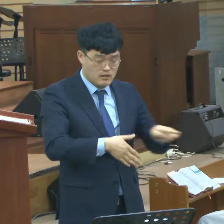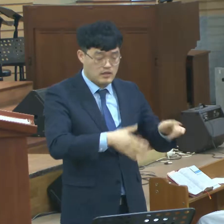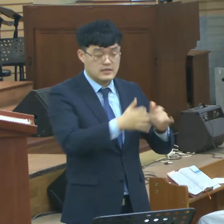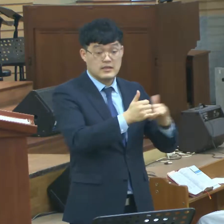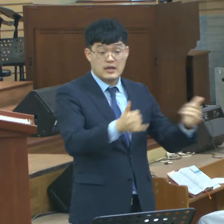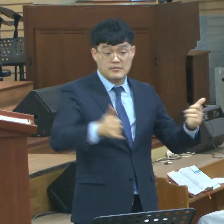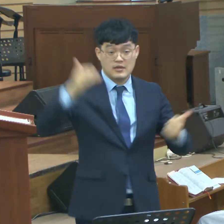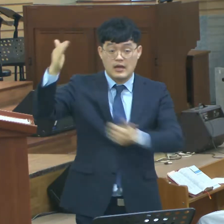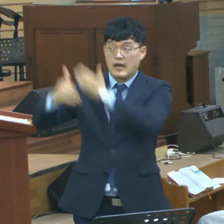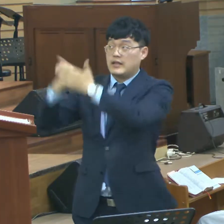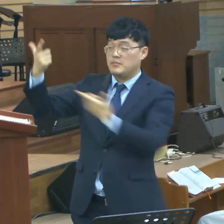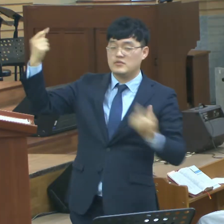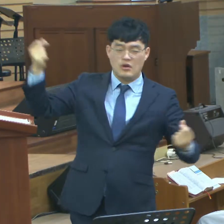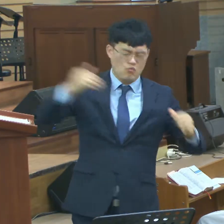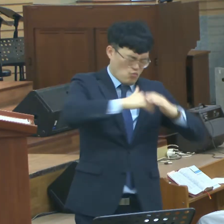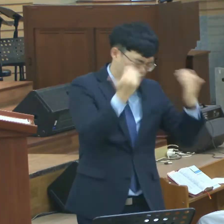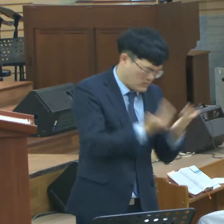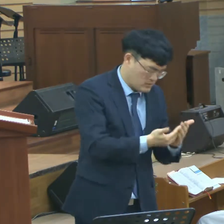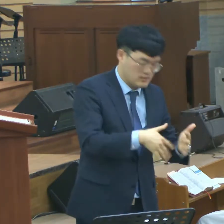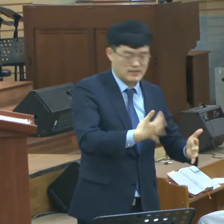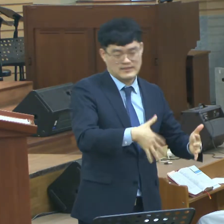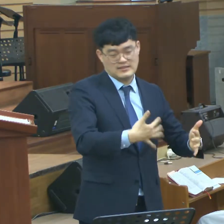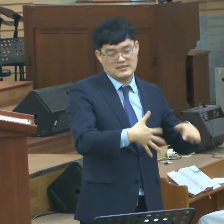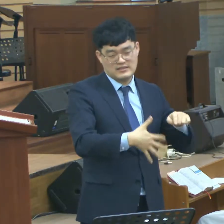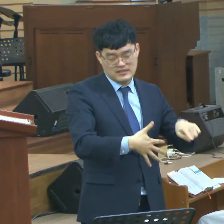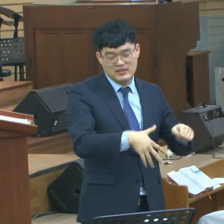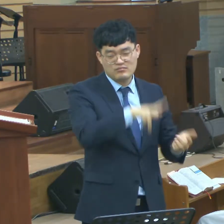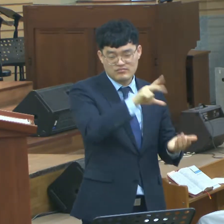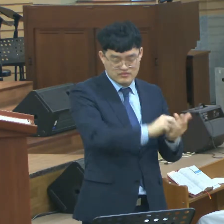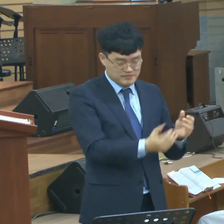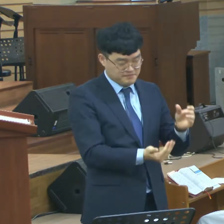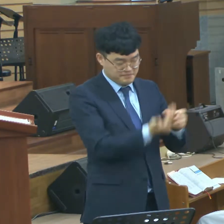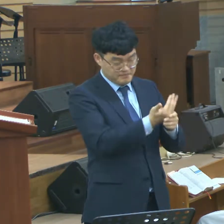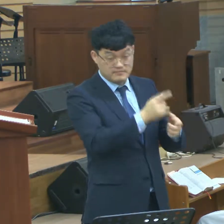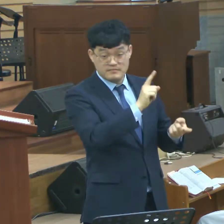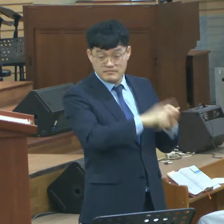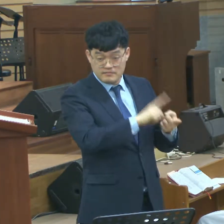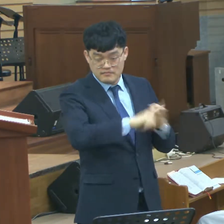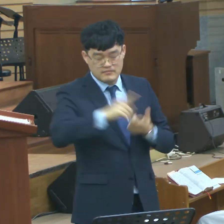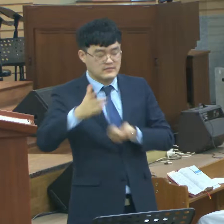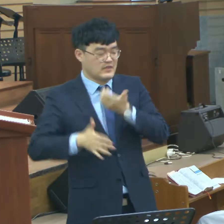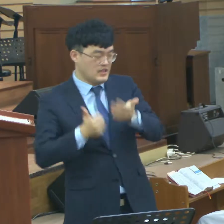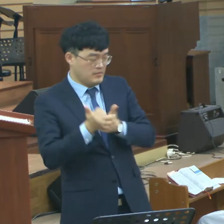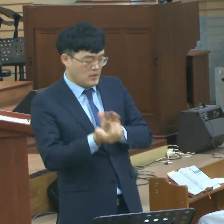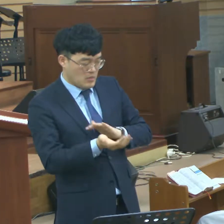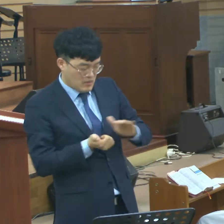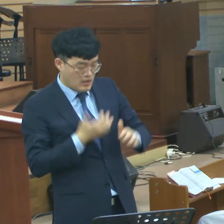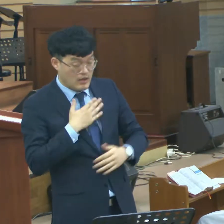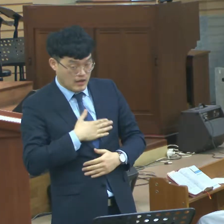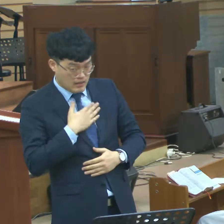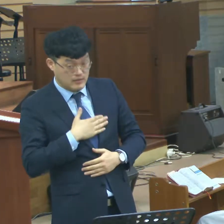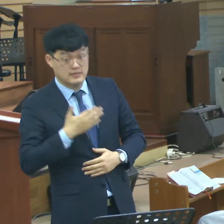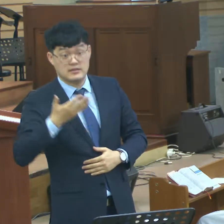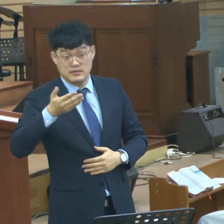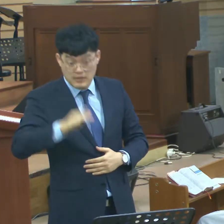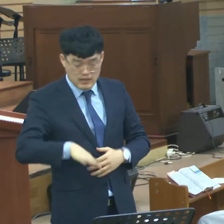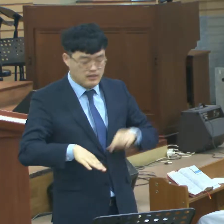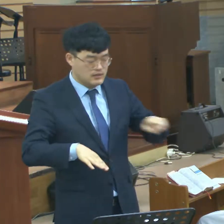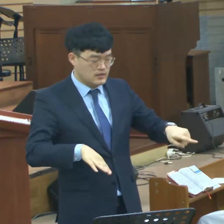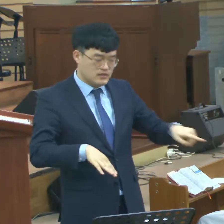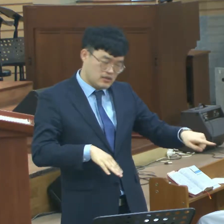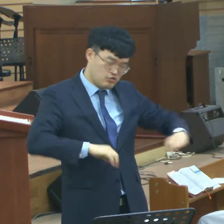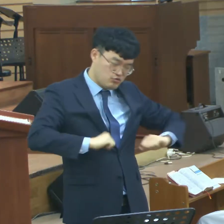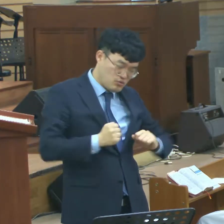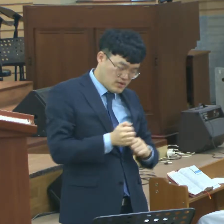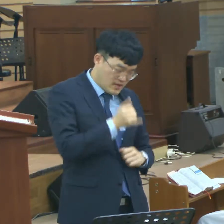형상으로 만들어졌지만 문제를 일으킬 것을 어느 정도는 아시면서도 하나님께서